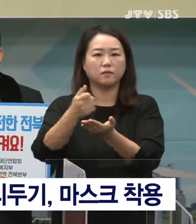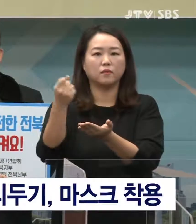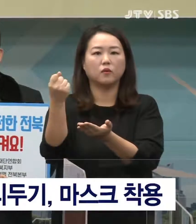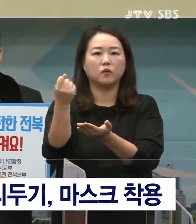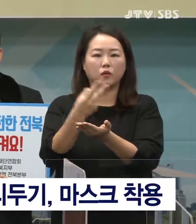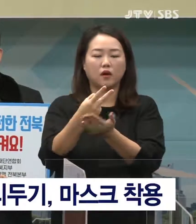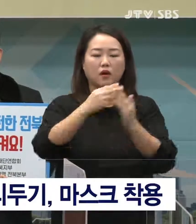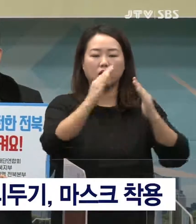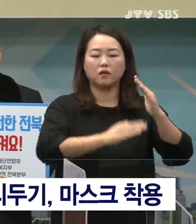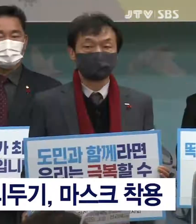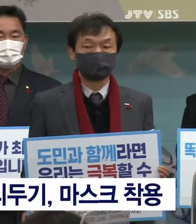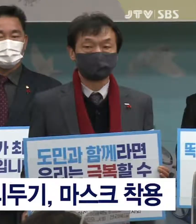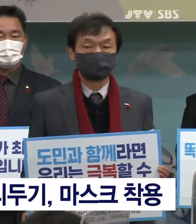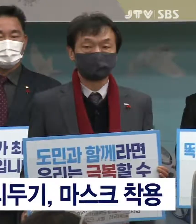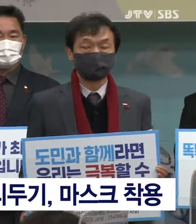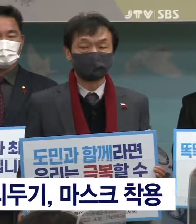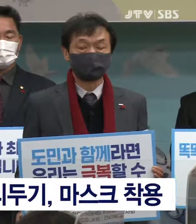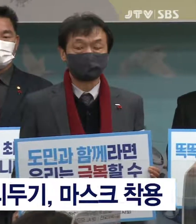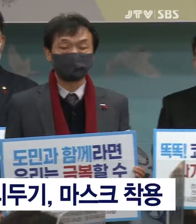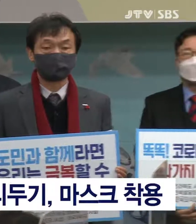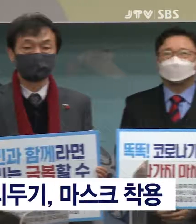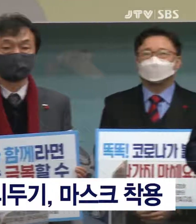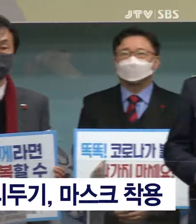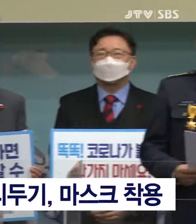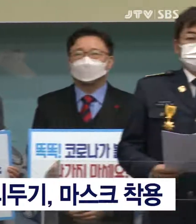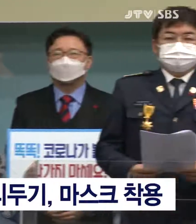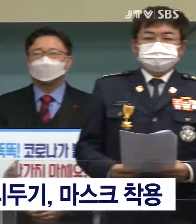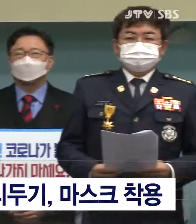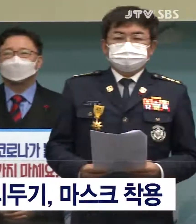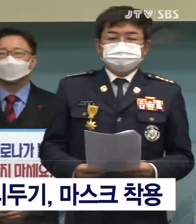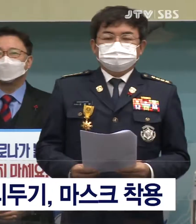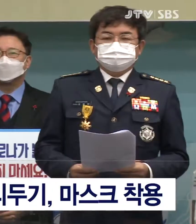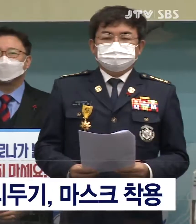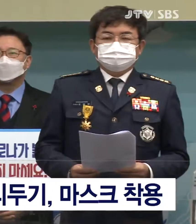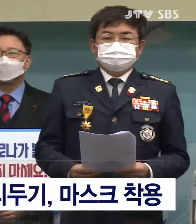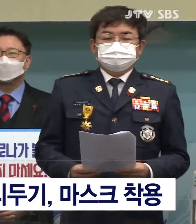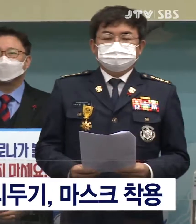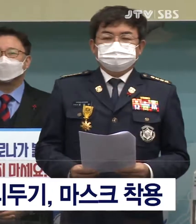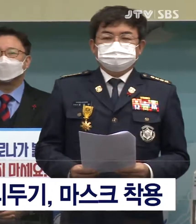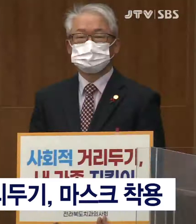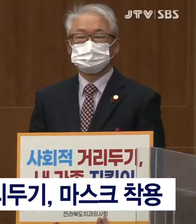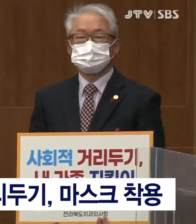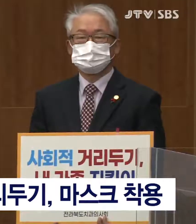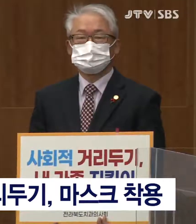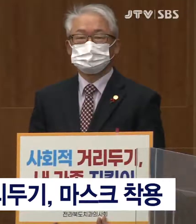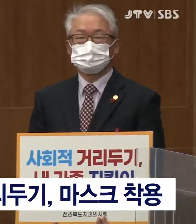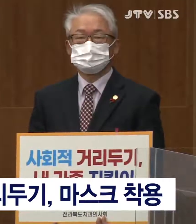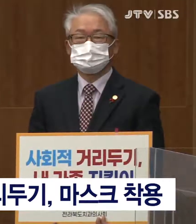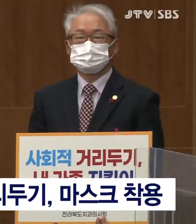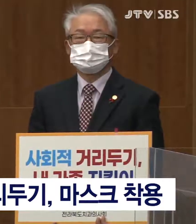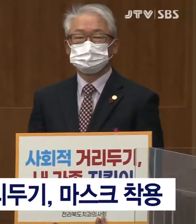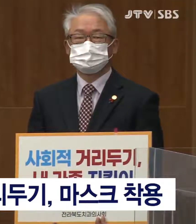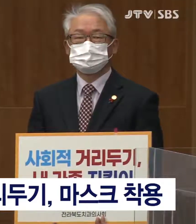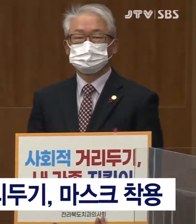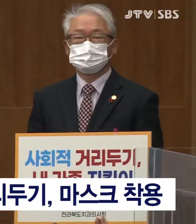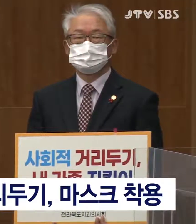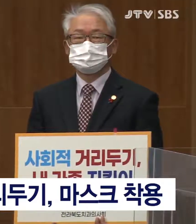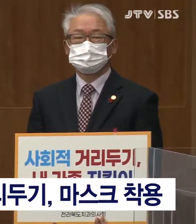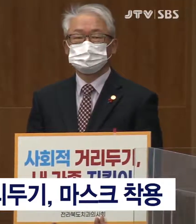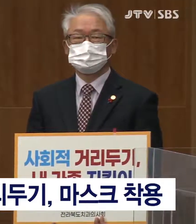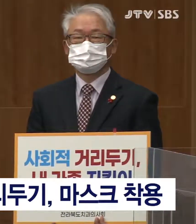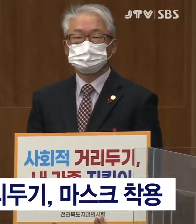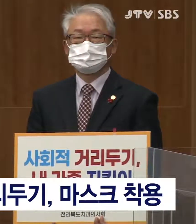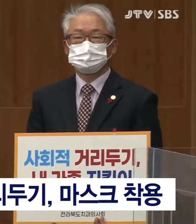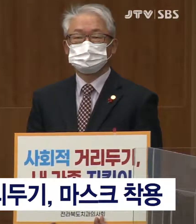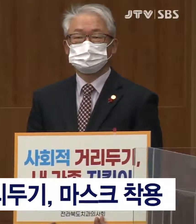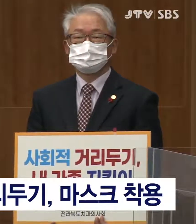등 22개 단체가 연말 3대 실천을 약속했습니다. 이들은 연말연시 모임을 취소하고